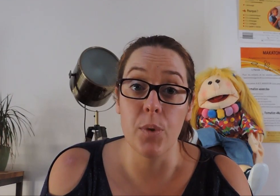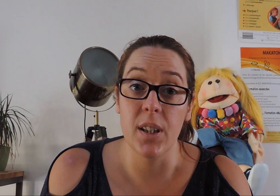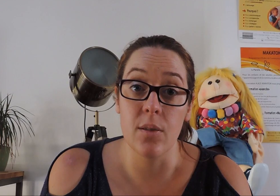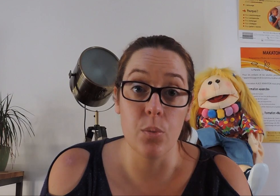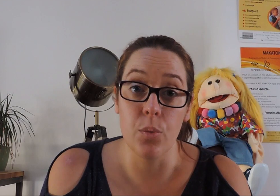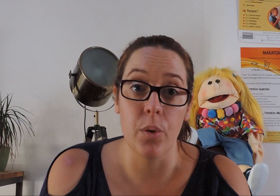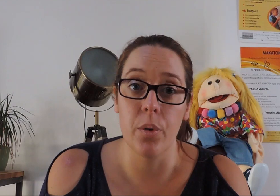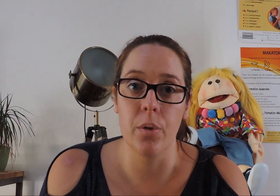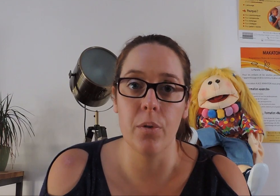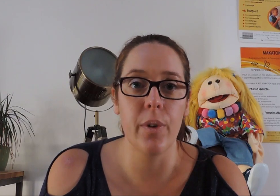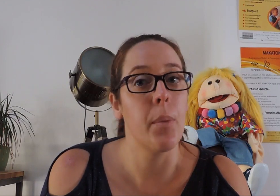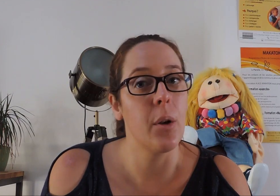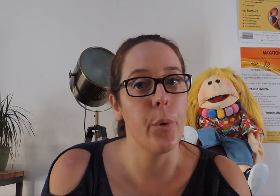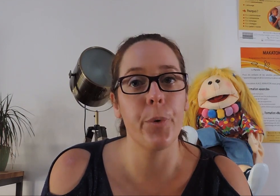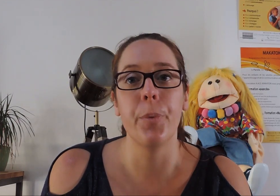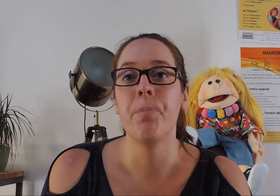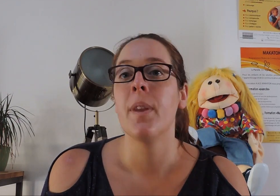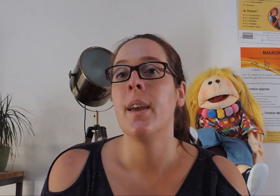communication verbale de l'autre